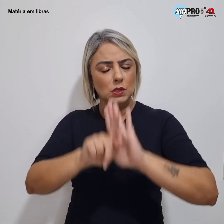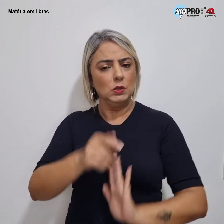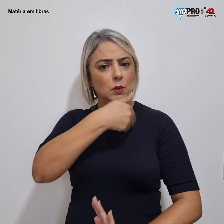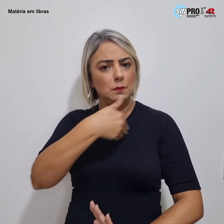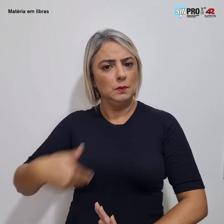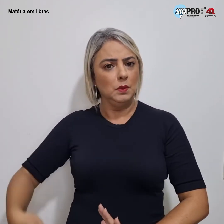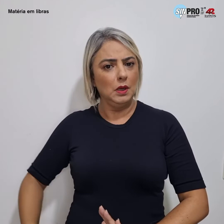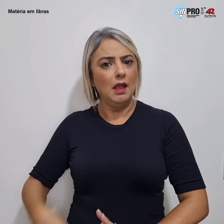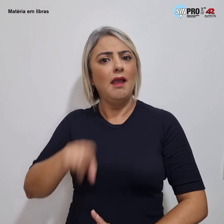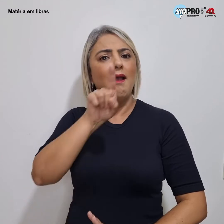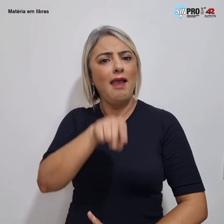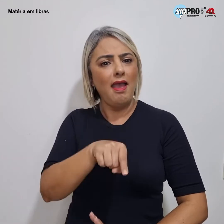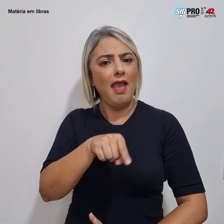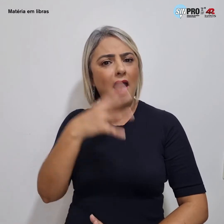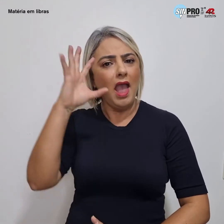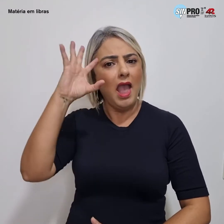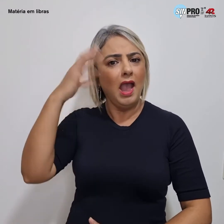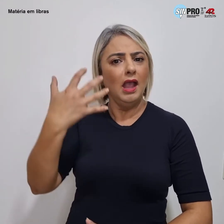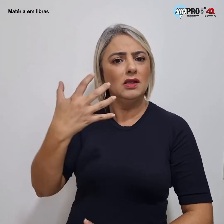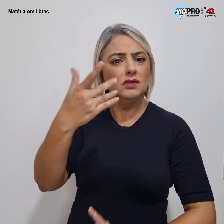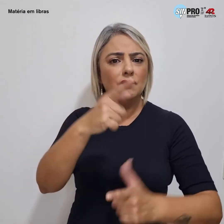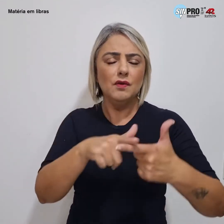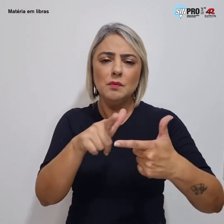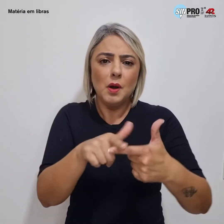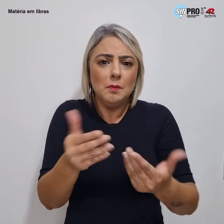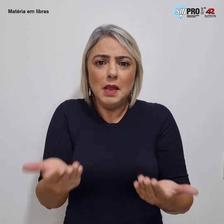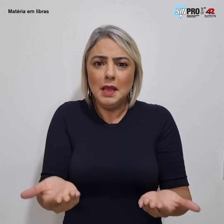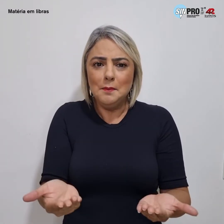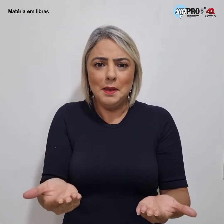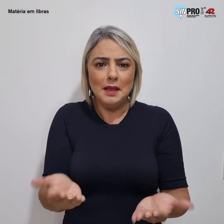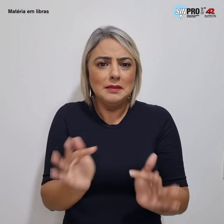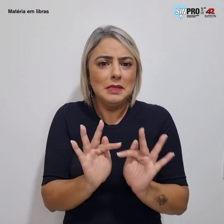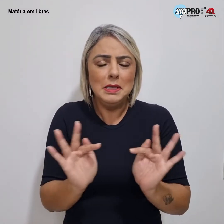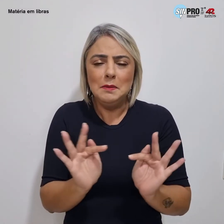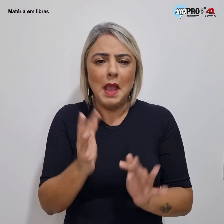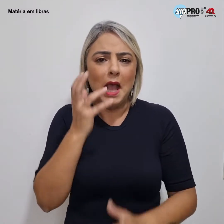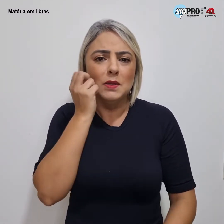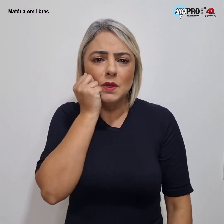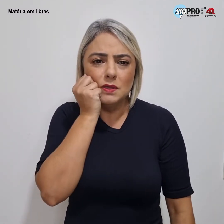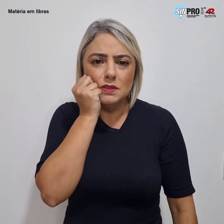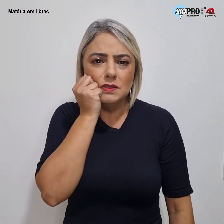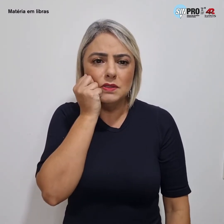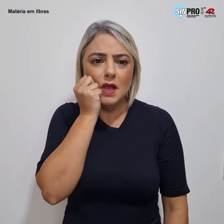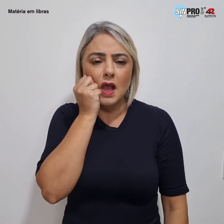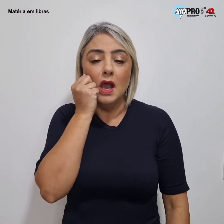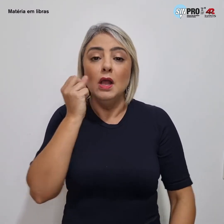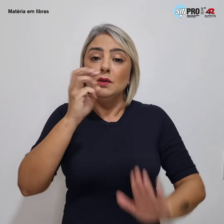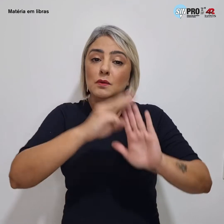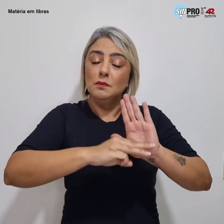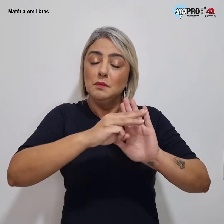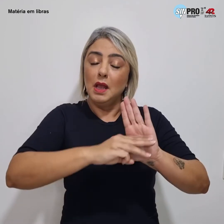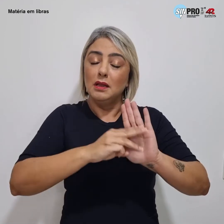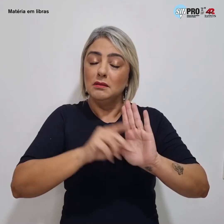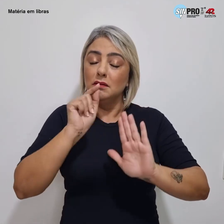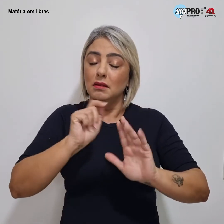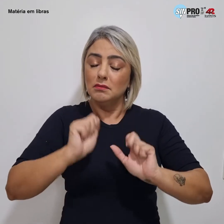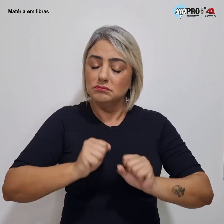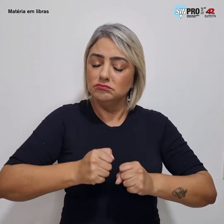enquanto gestor público, é resolver o problema com a adoção do antídoto capaz